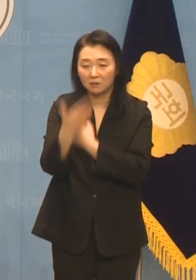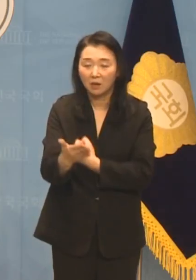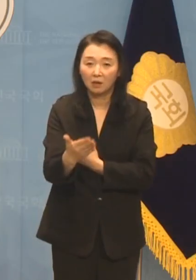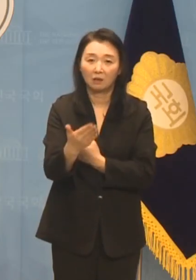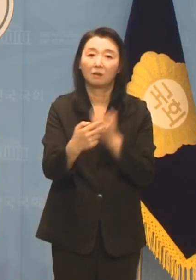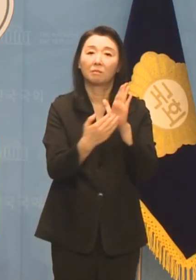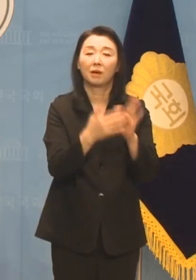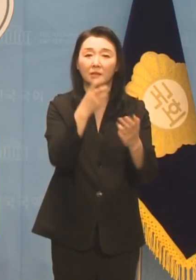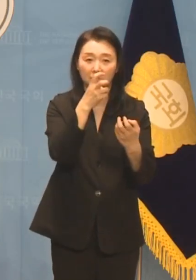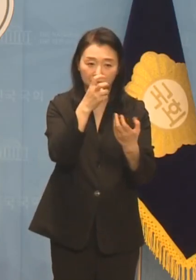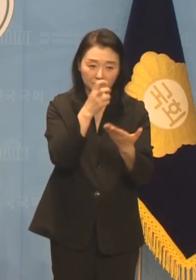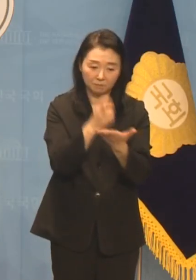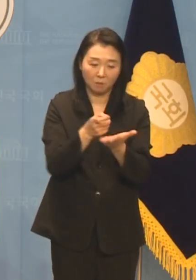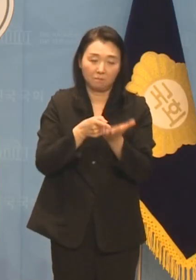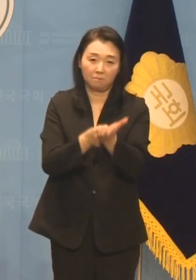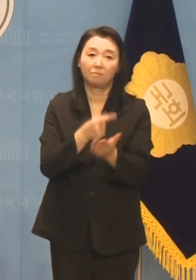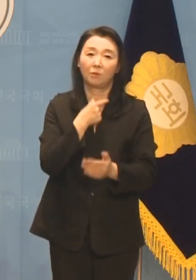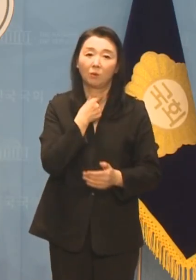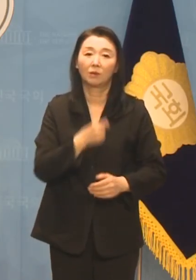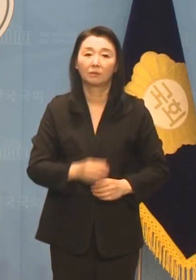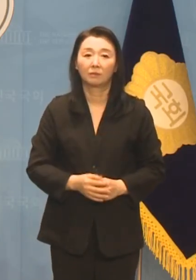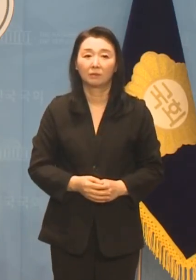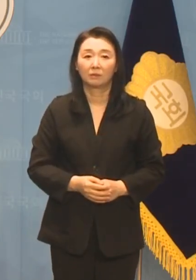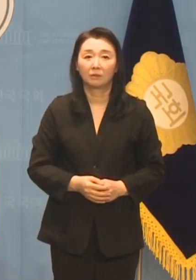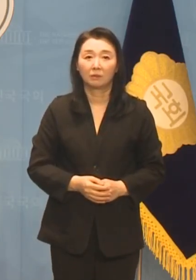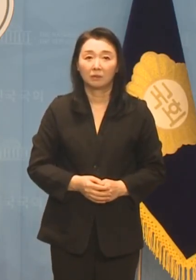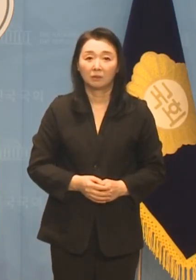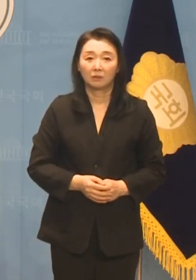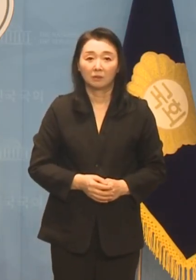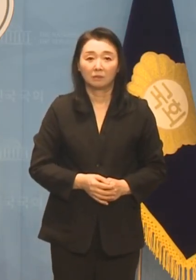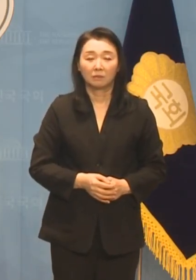방지법을 발의하겠습니다. 저는 지난